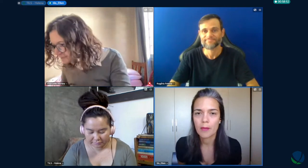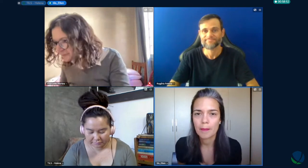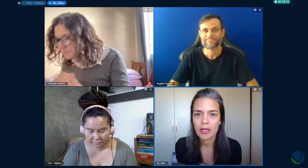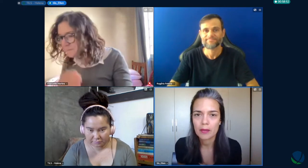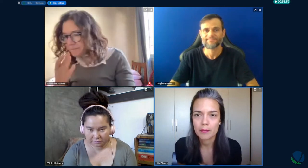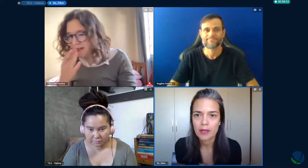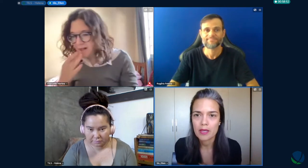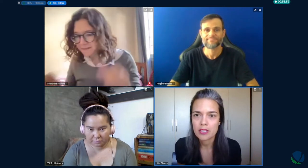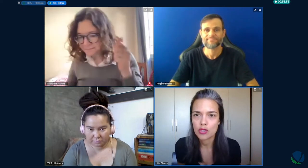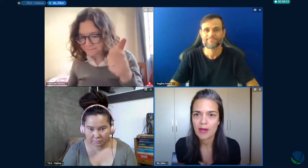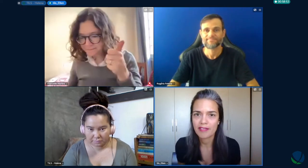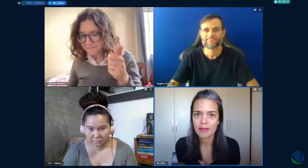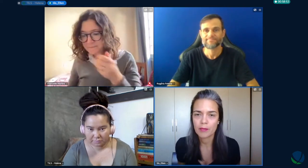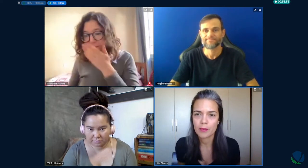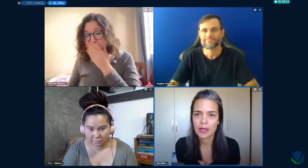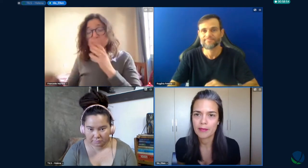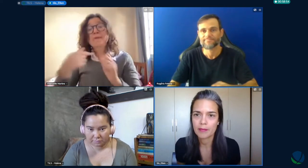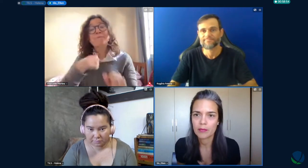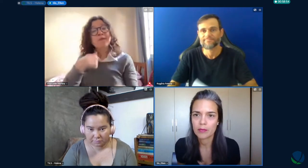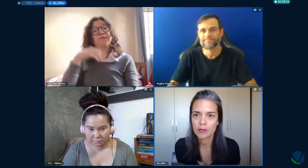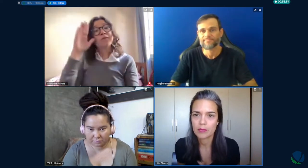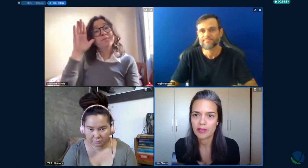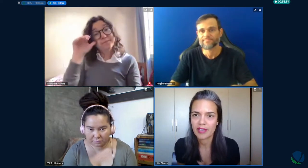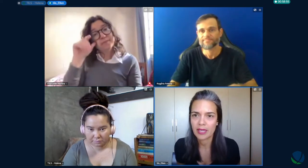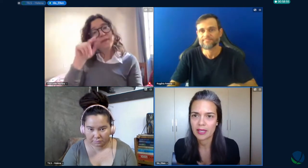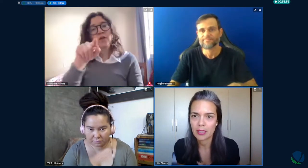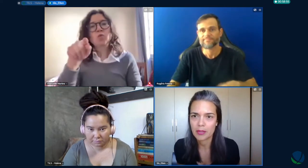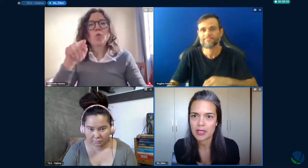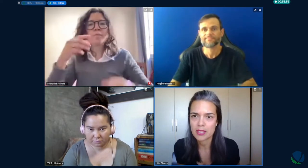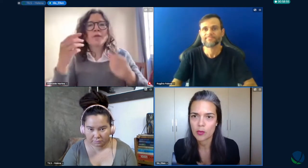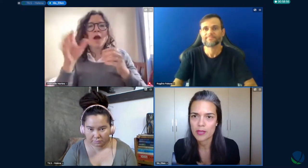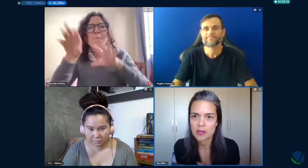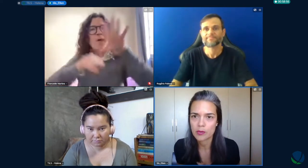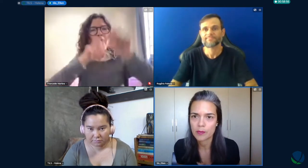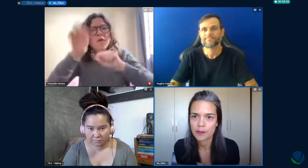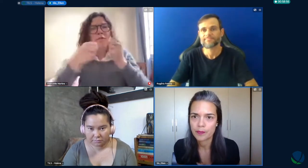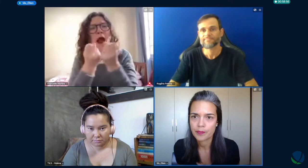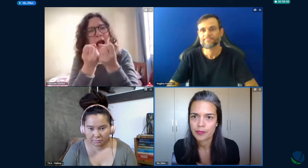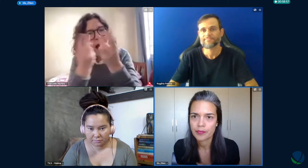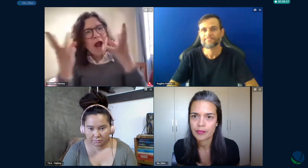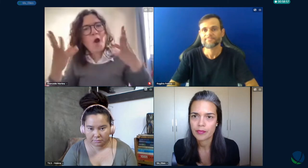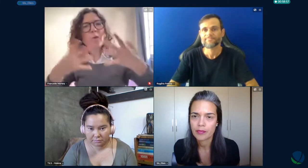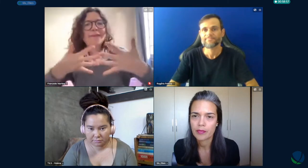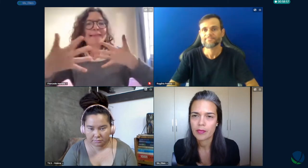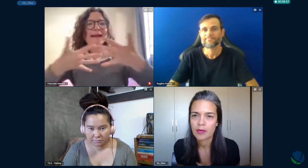Sim. É uma pena, porque existe uma falha na interpretação mesmo.